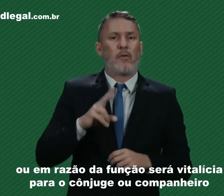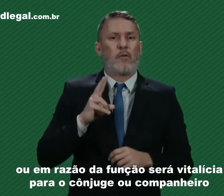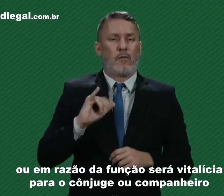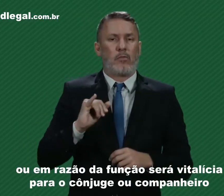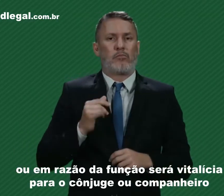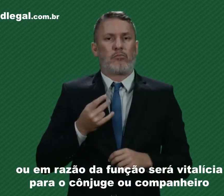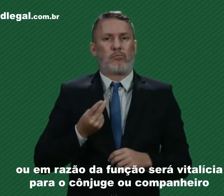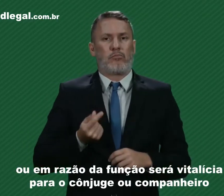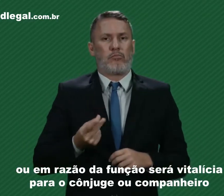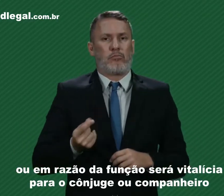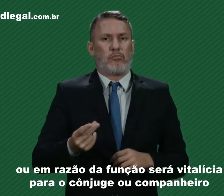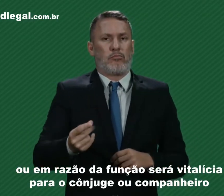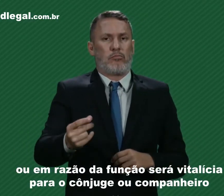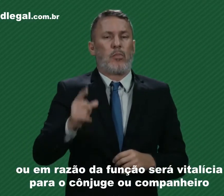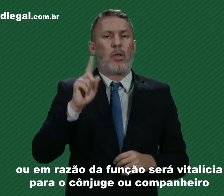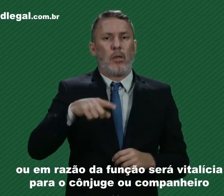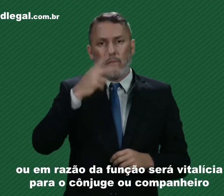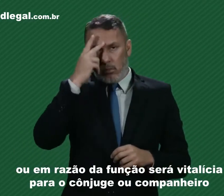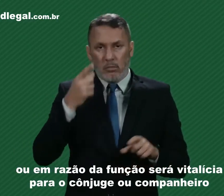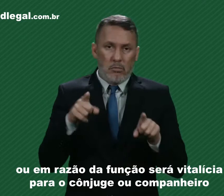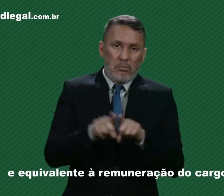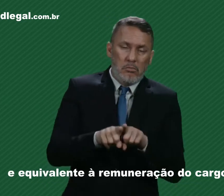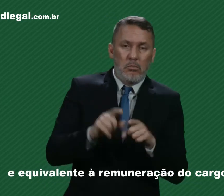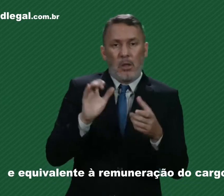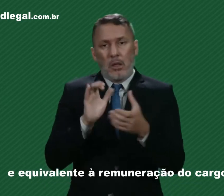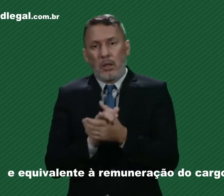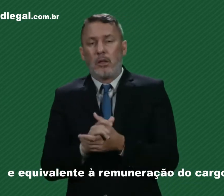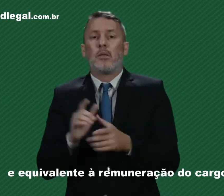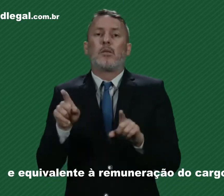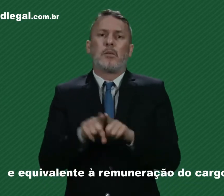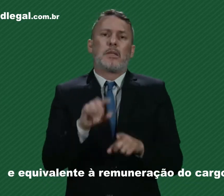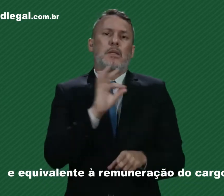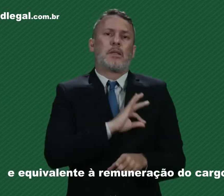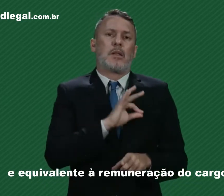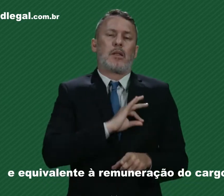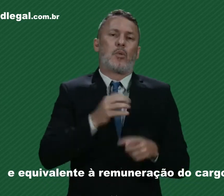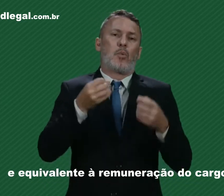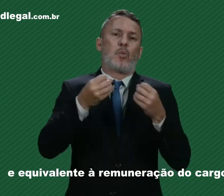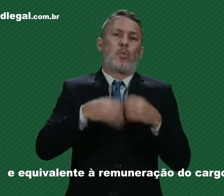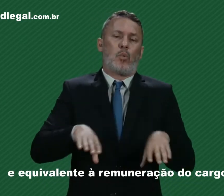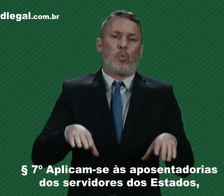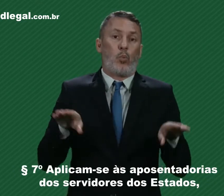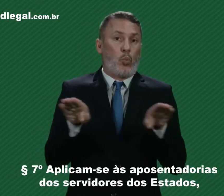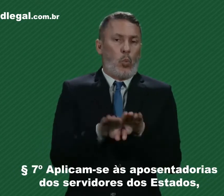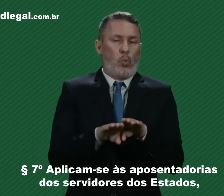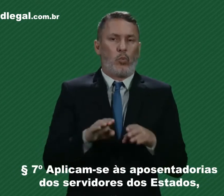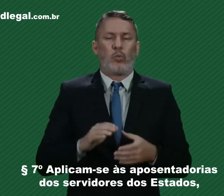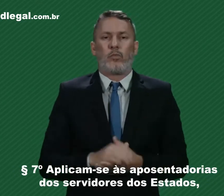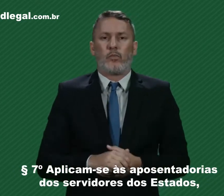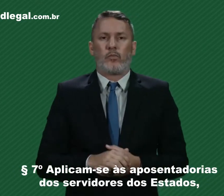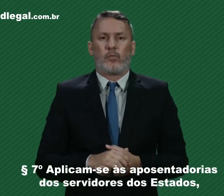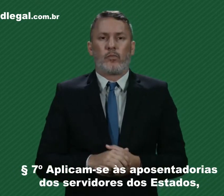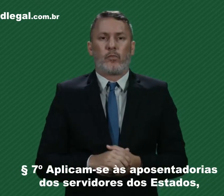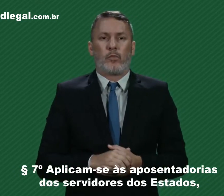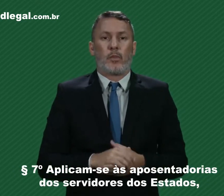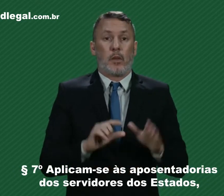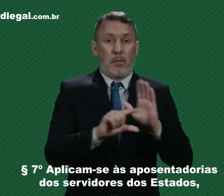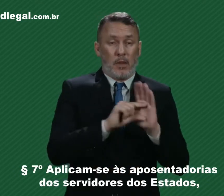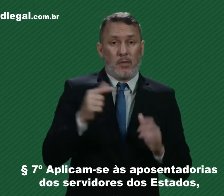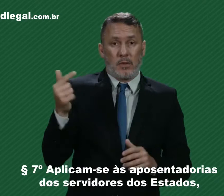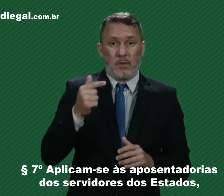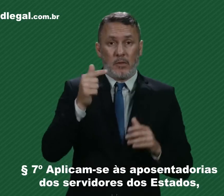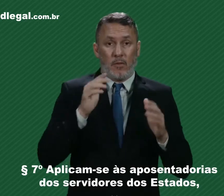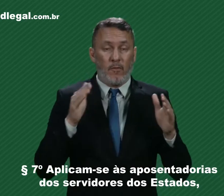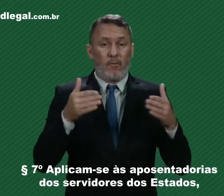será vitalícia para o cônjuge ou companheiro e equivalente à remuneração do cargo. Parágrafo 7º. Aplicam-se